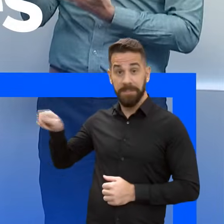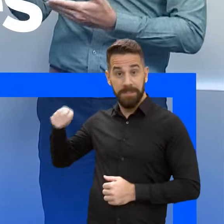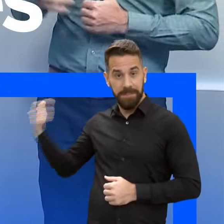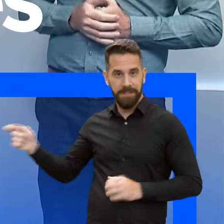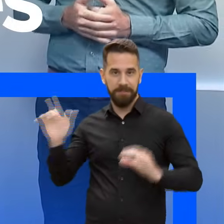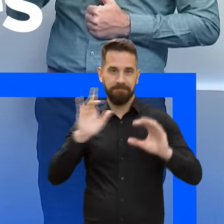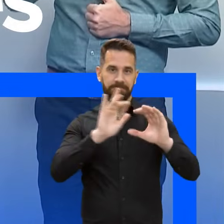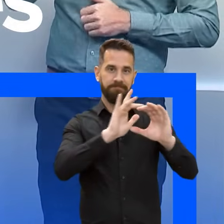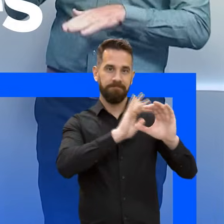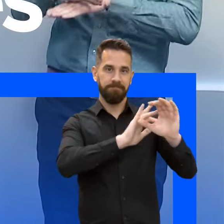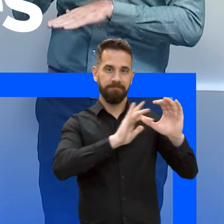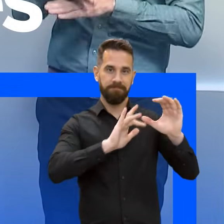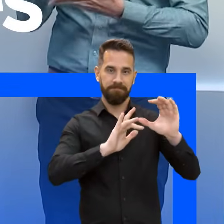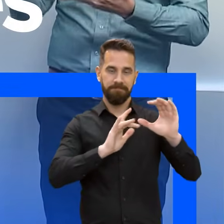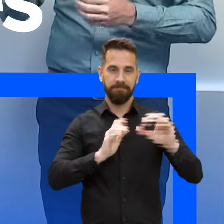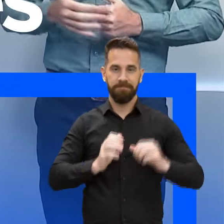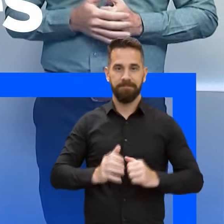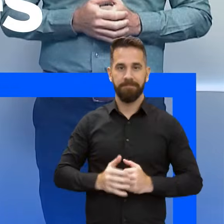Conexões.